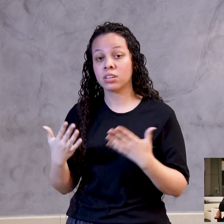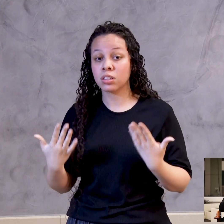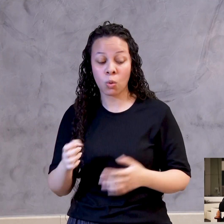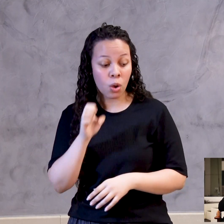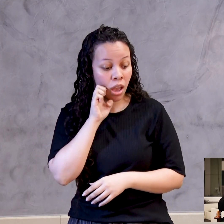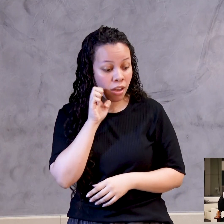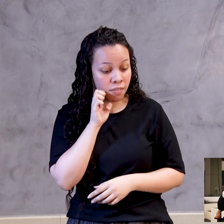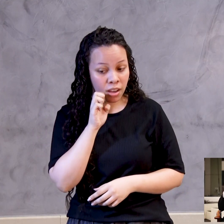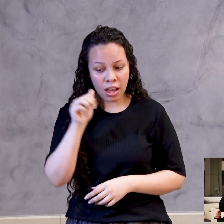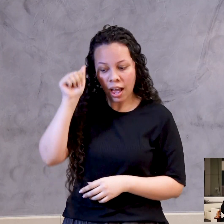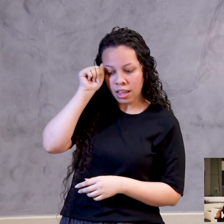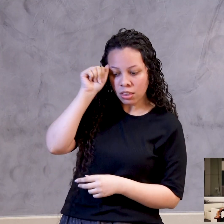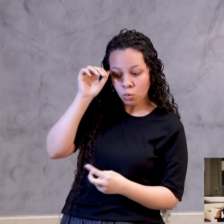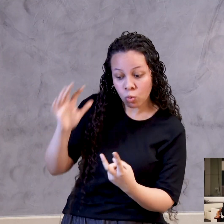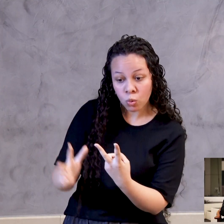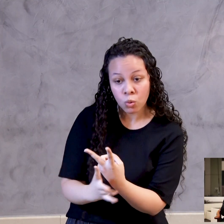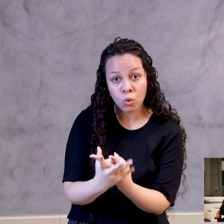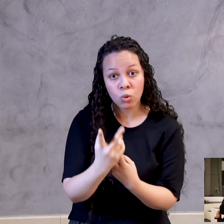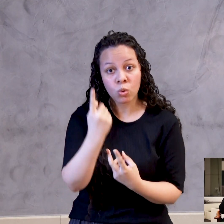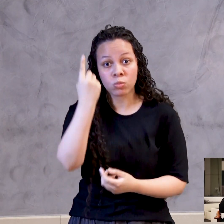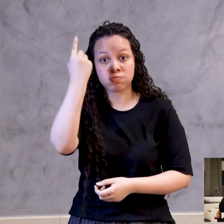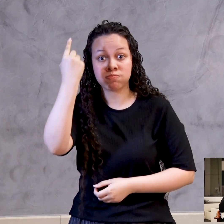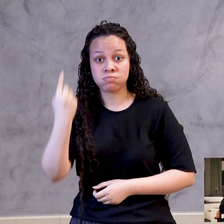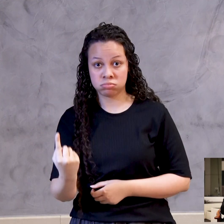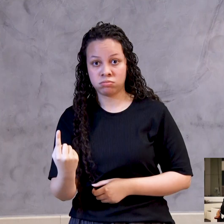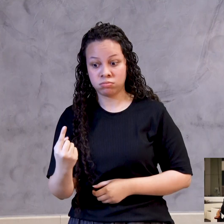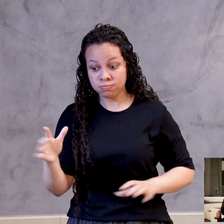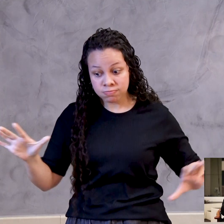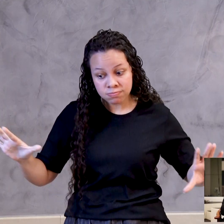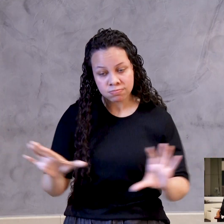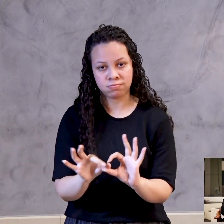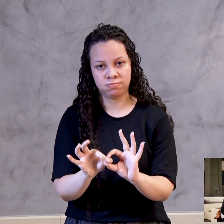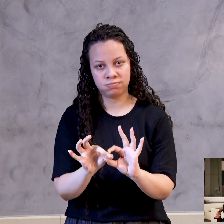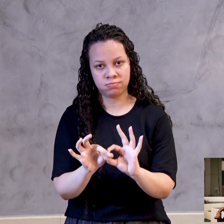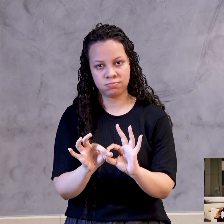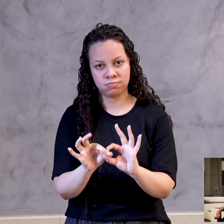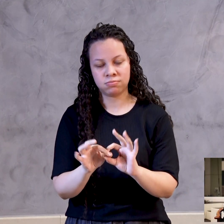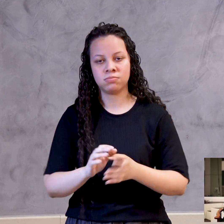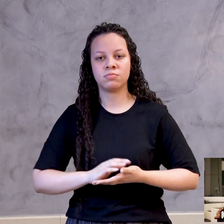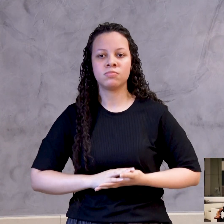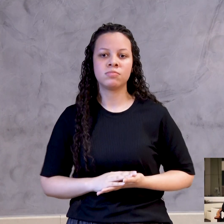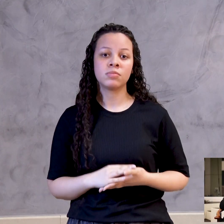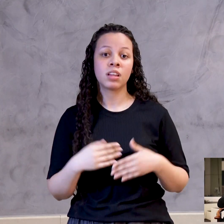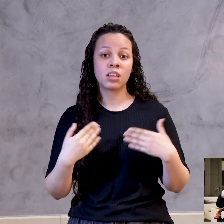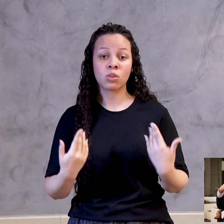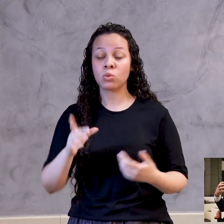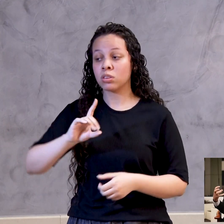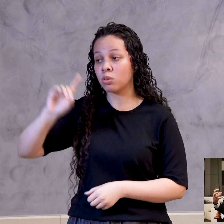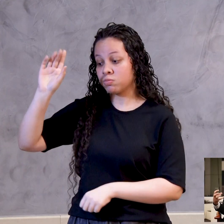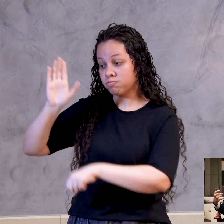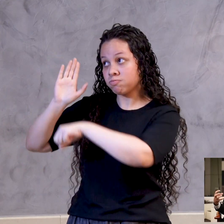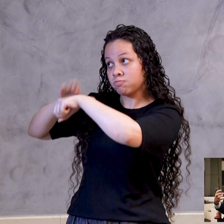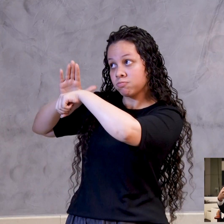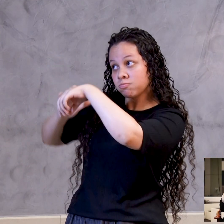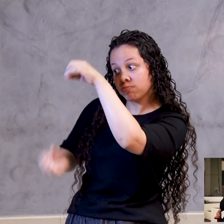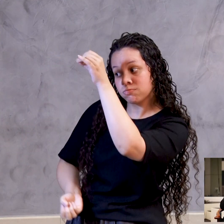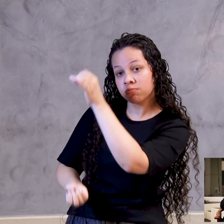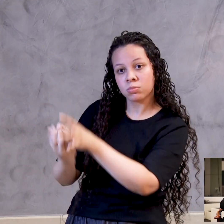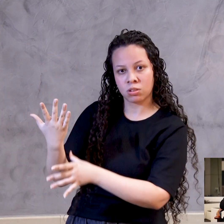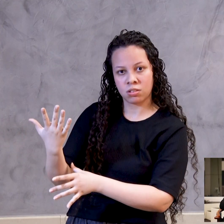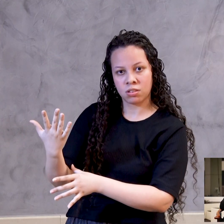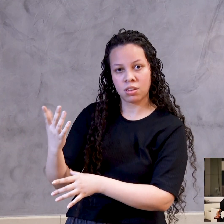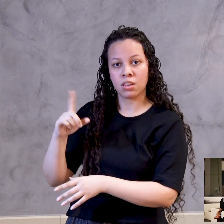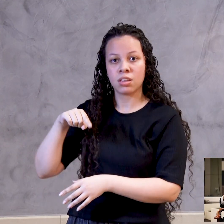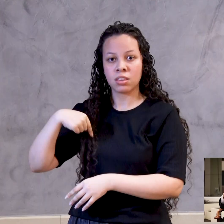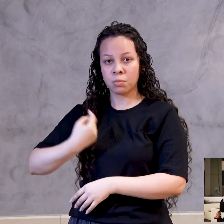Ela precisava estar nele. E dessa forma, Deus os criou. E depois Deus tira